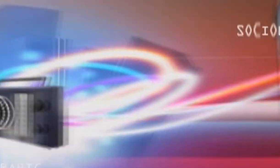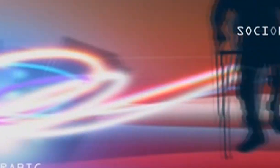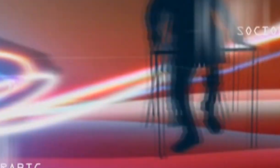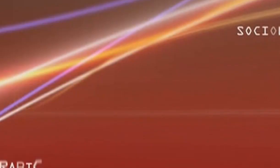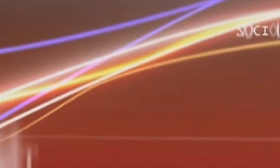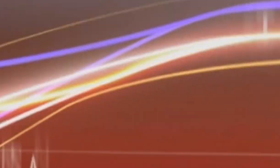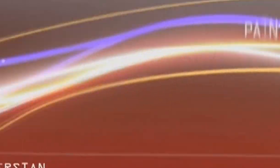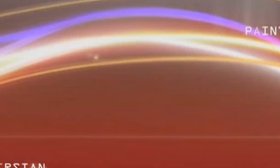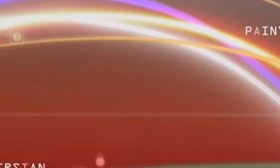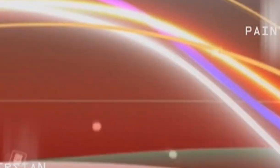कर दो